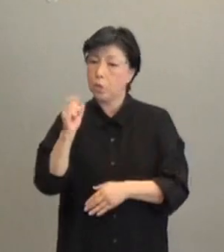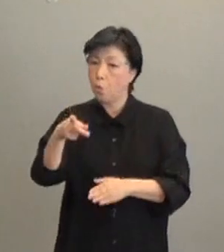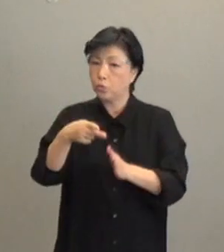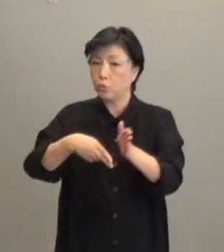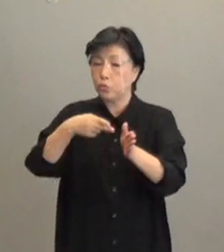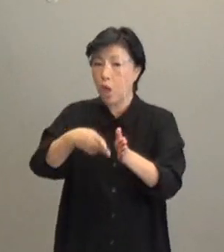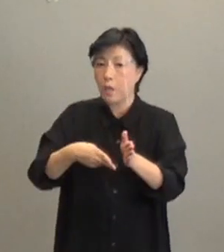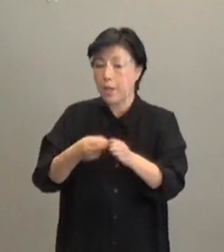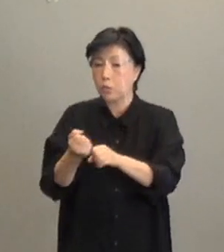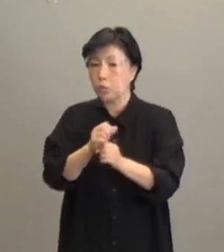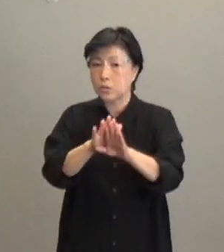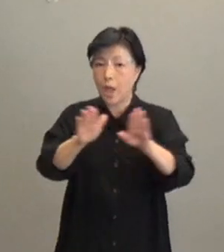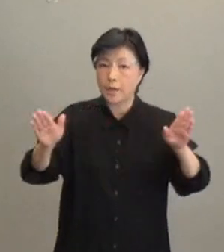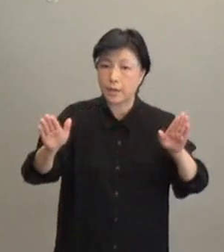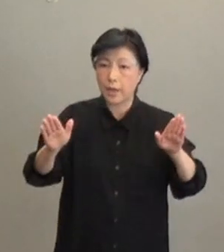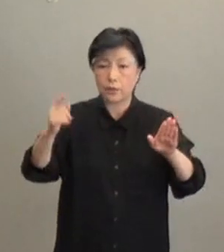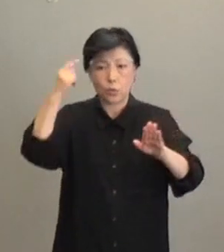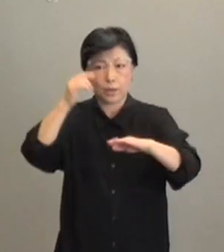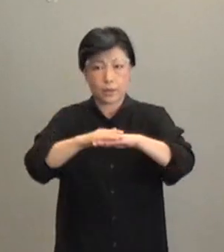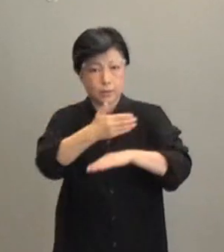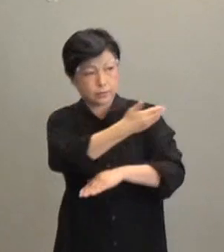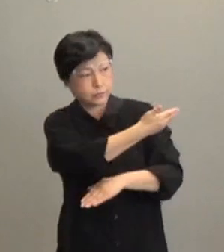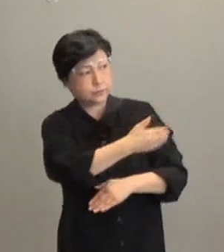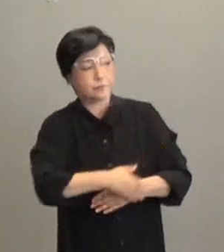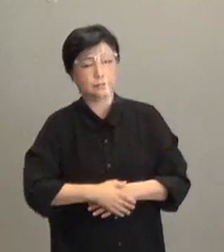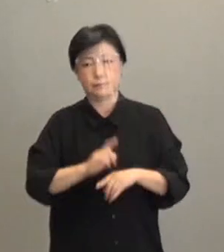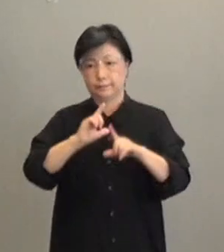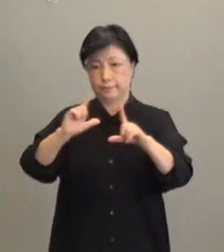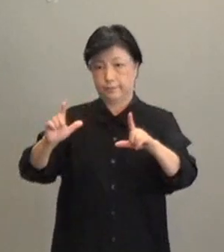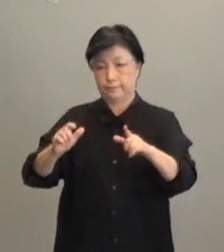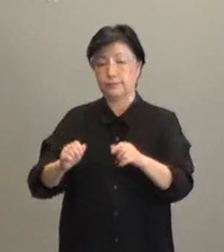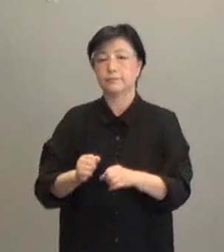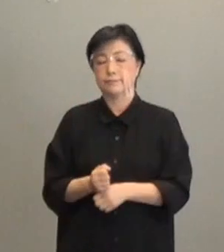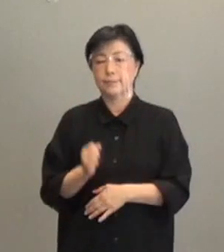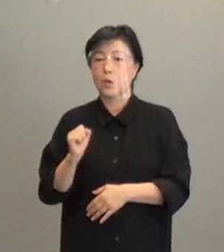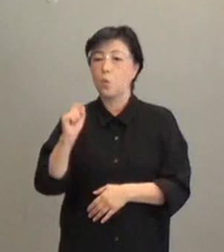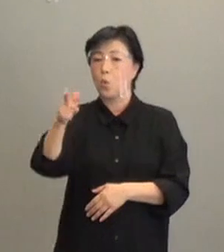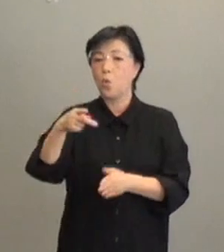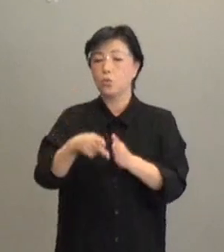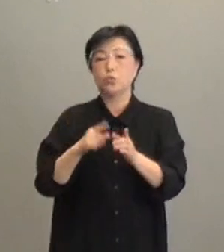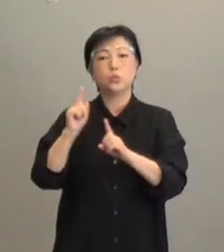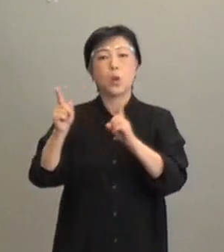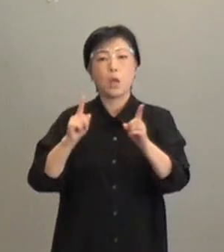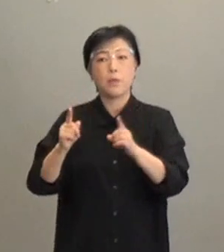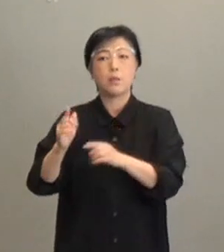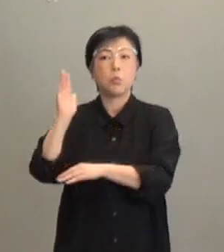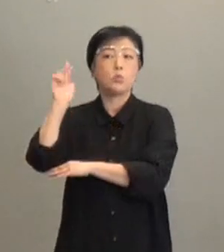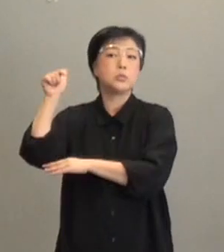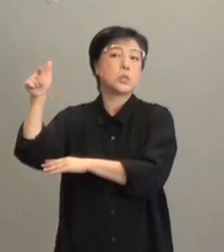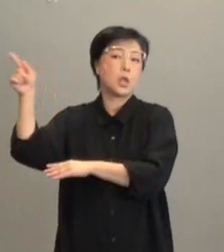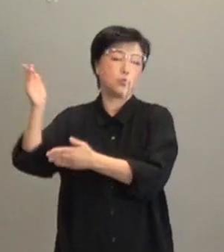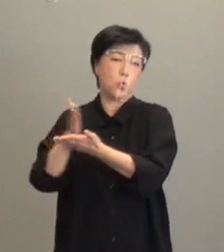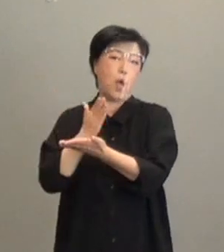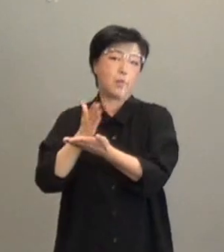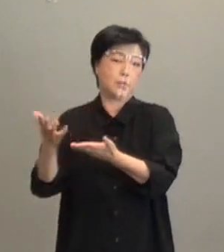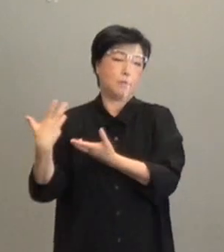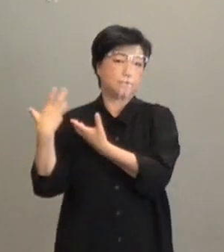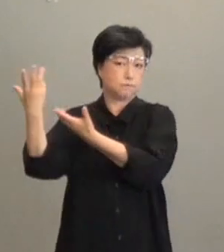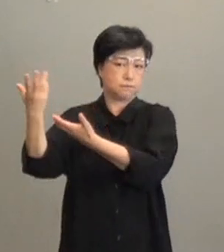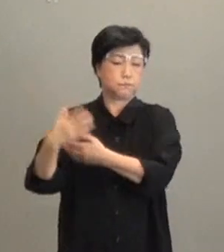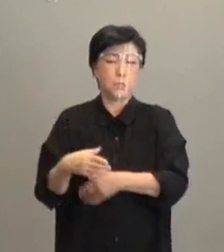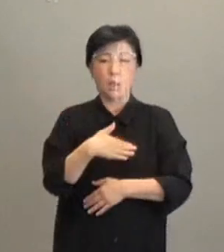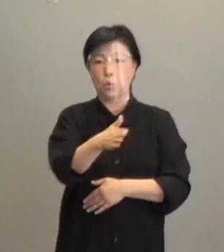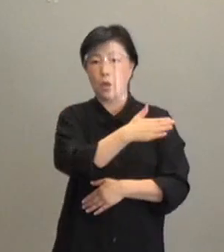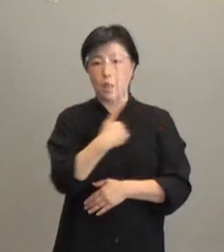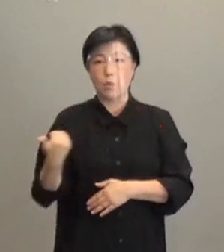についての再開についてはどういうふうにお考えですか？ はい、GoTo トラベルは、政府の方で判断をされることになるというふうに思っています。で、我